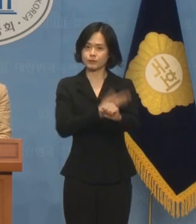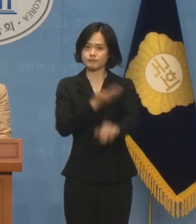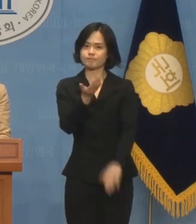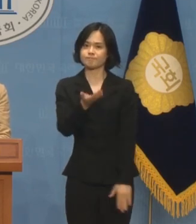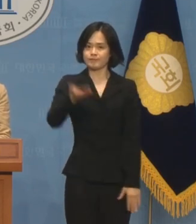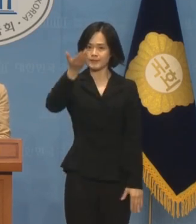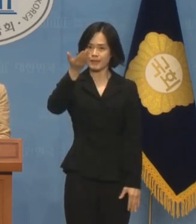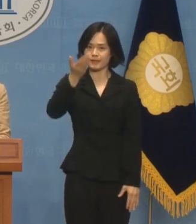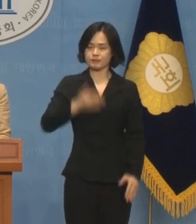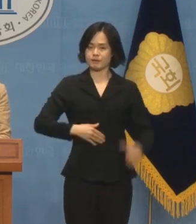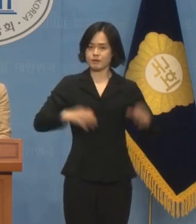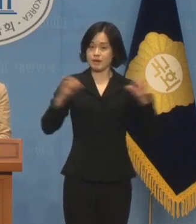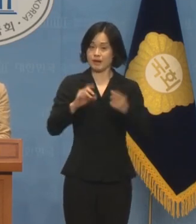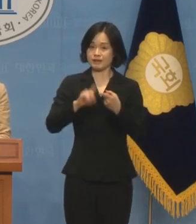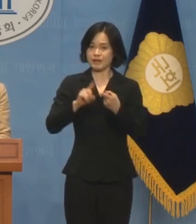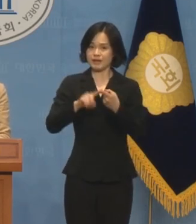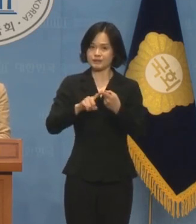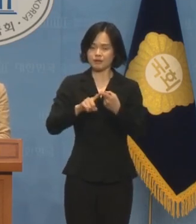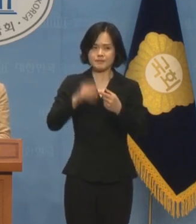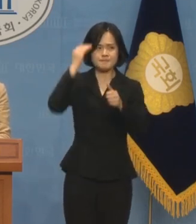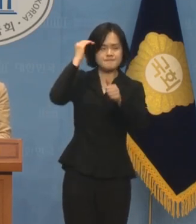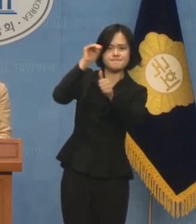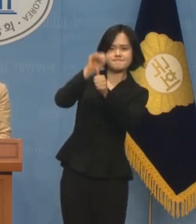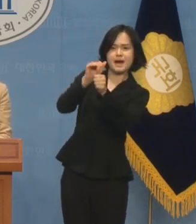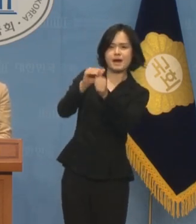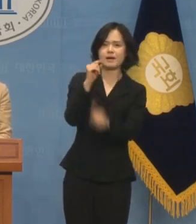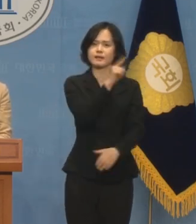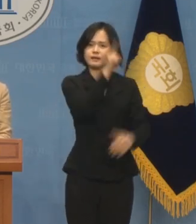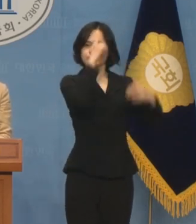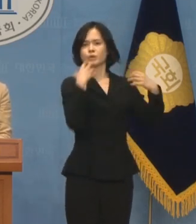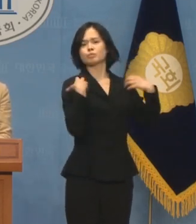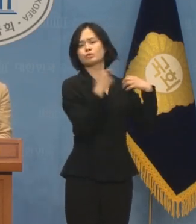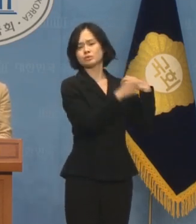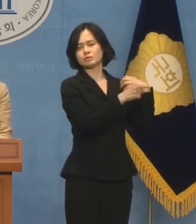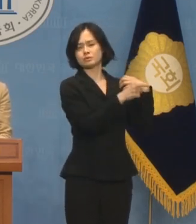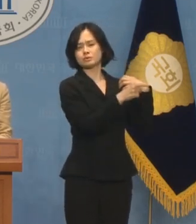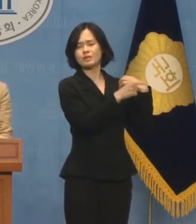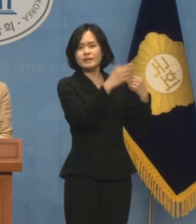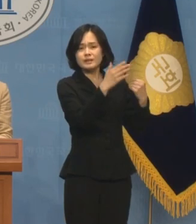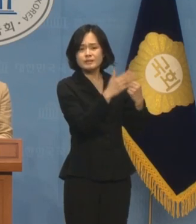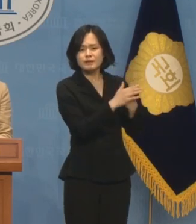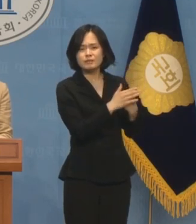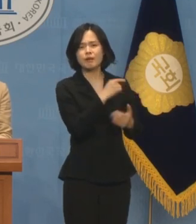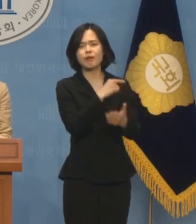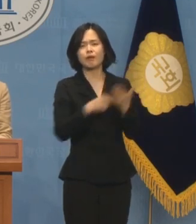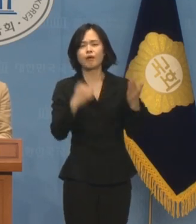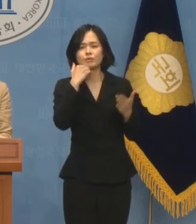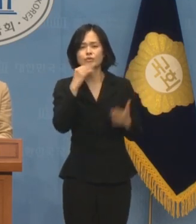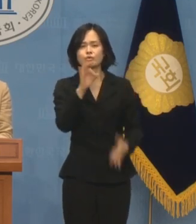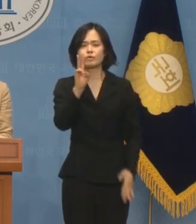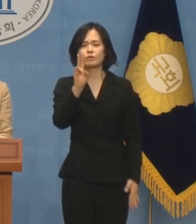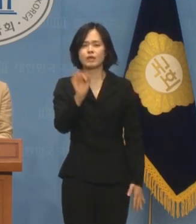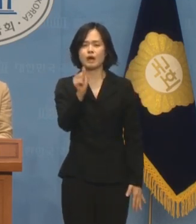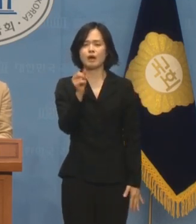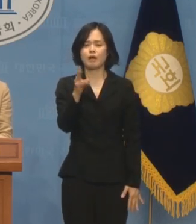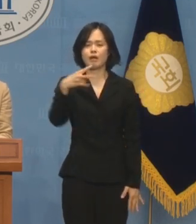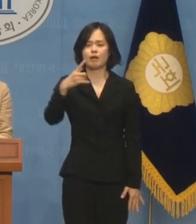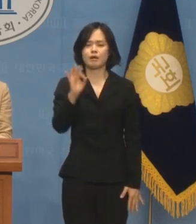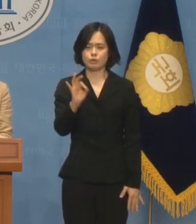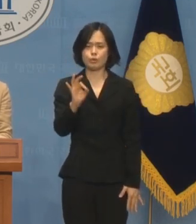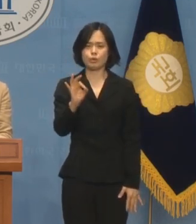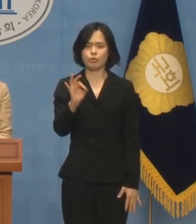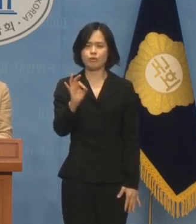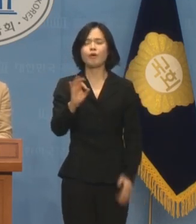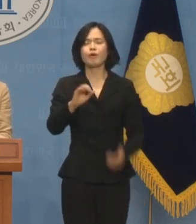단결을 가로막는 정부에 의해 희생된 양동 열사의 일주기이기도 합니다 기본소득 당은